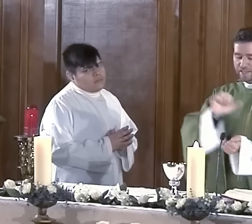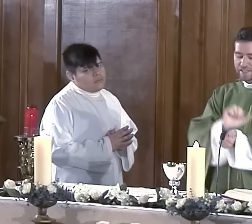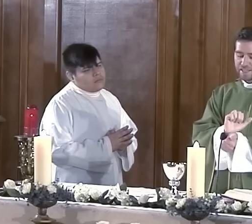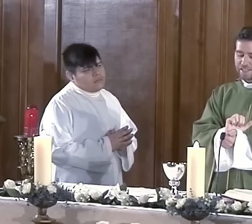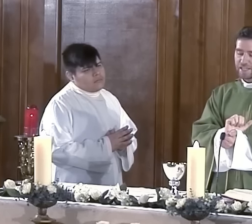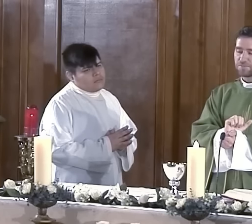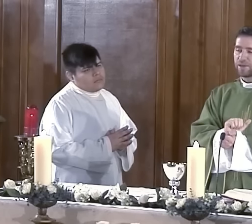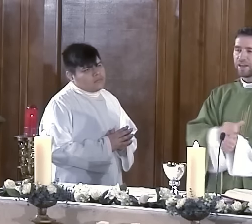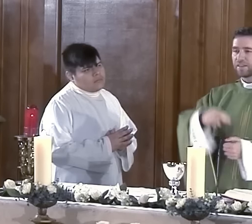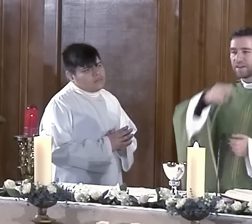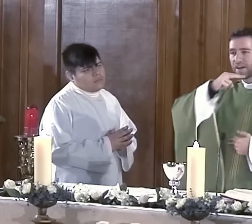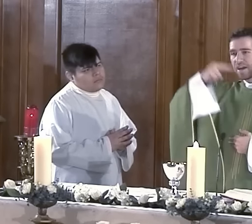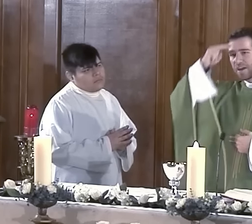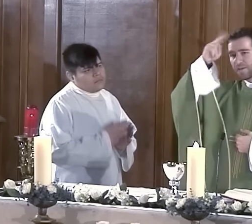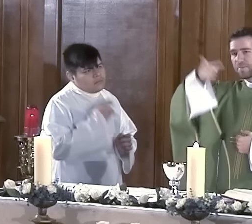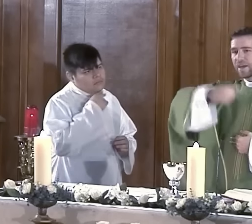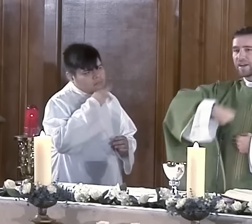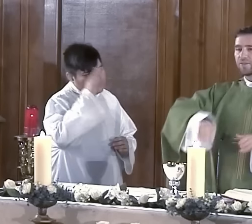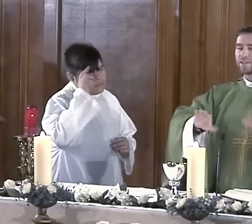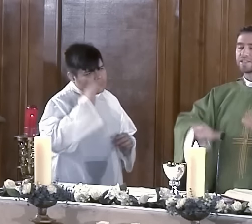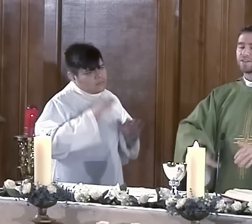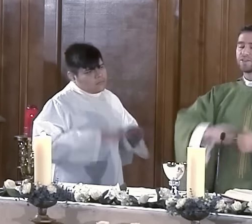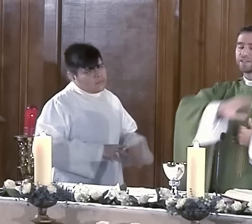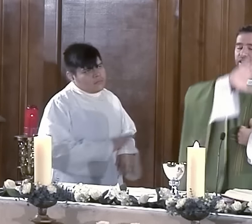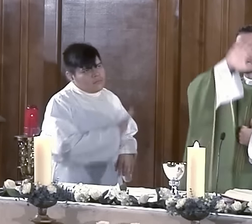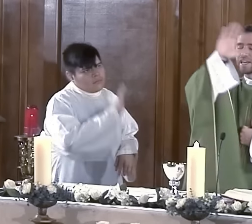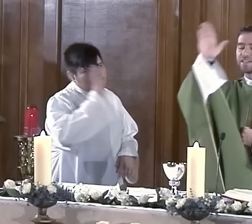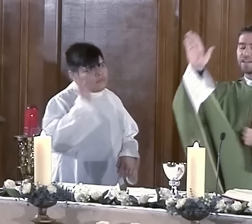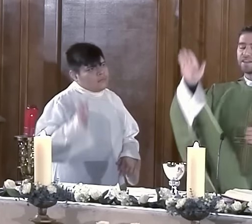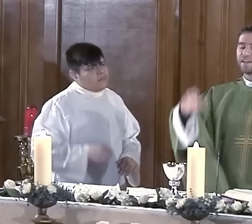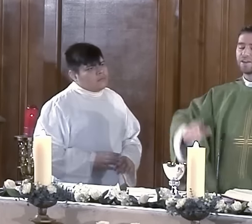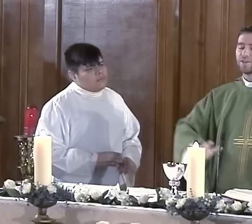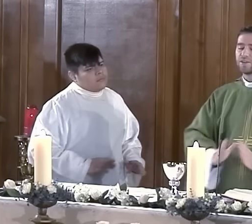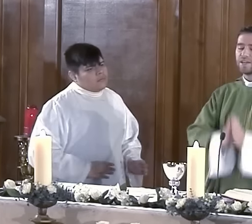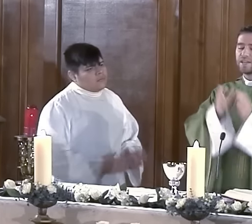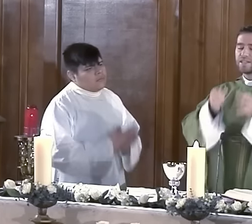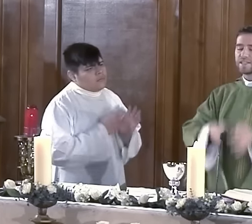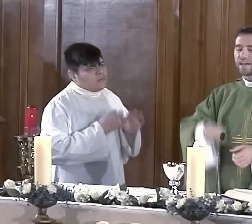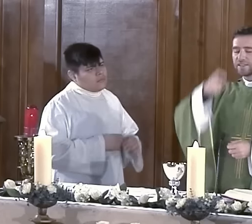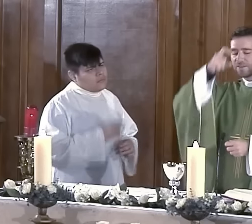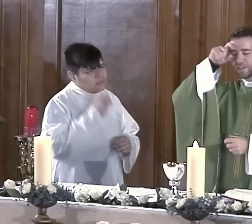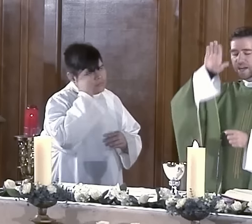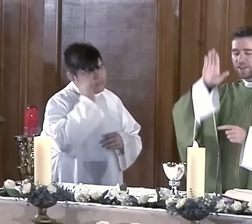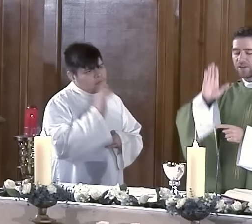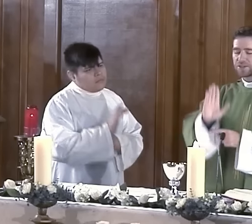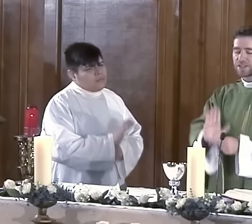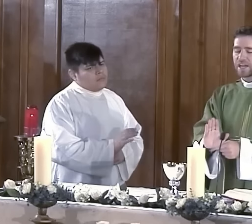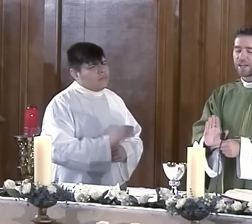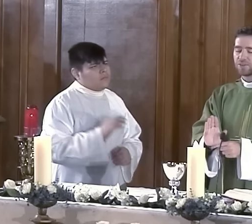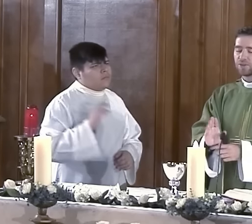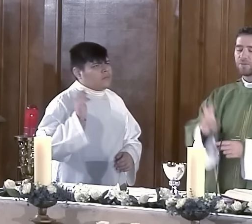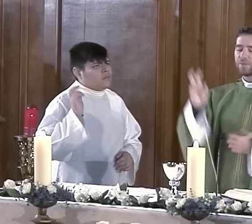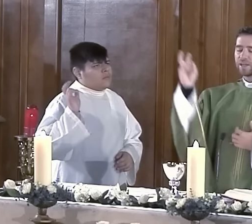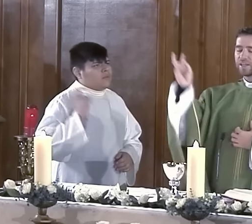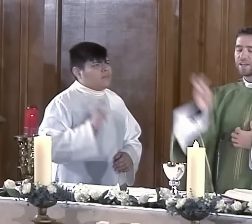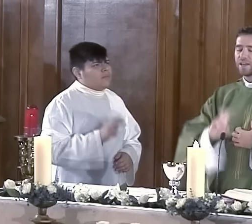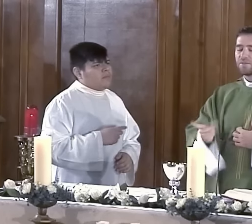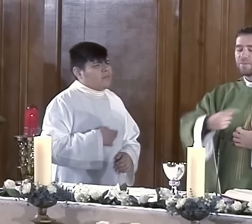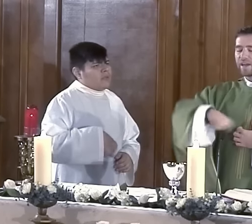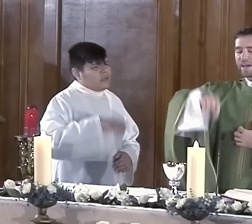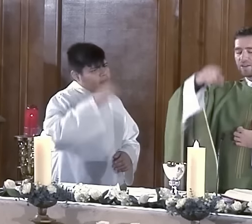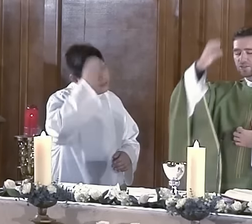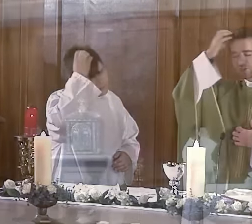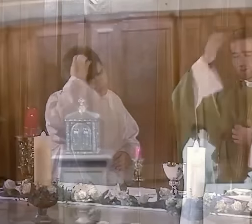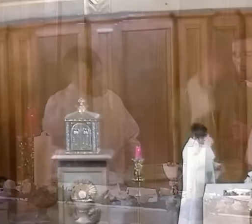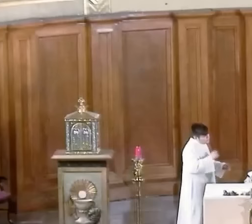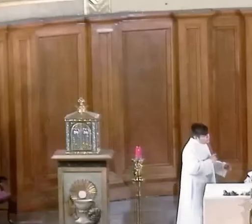fe y esperanza. Padre nuestro que estás en el cielo, santificado sea tu nombre.